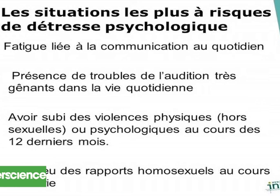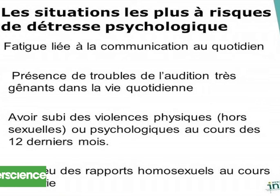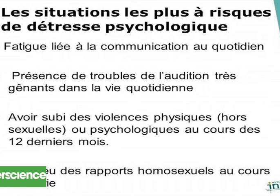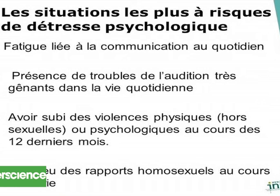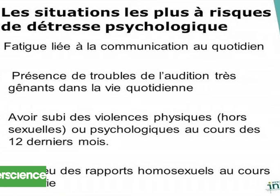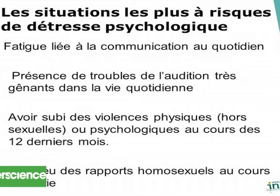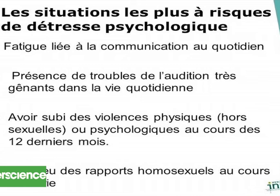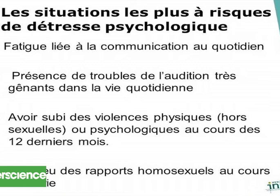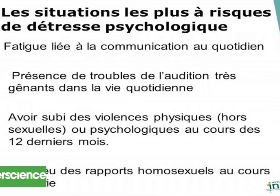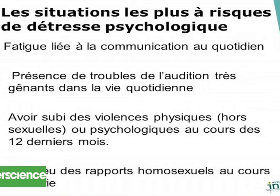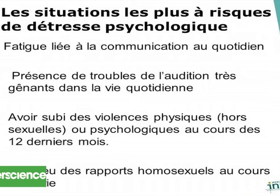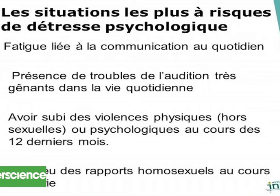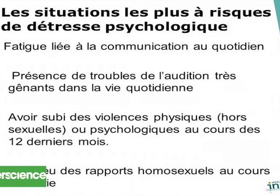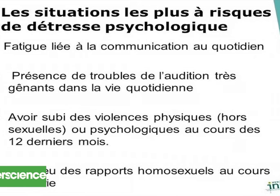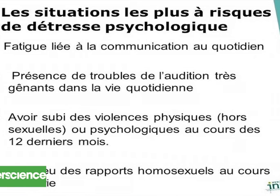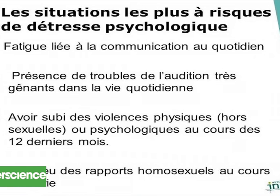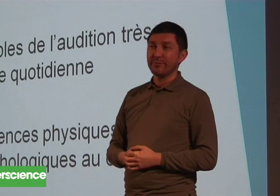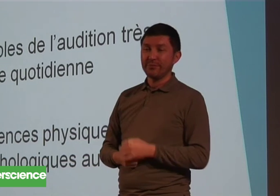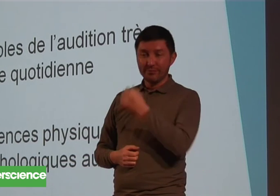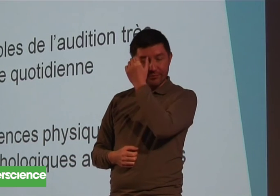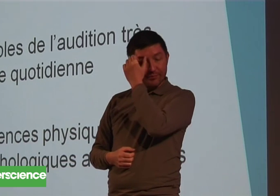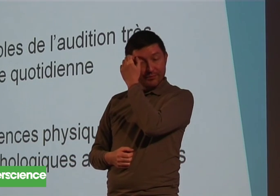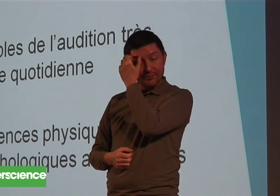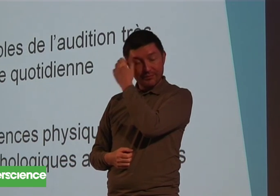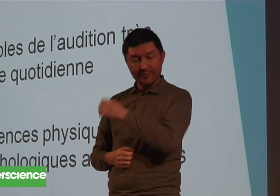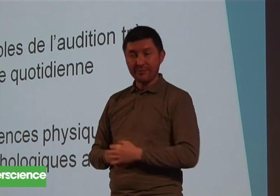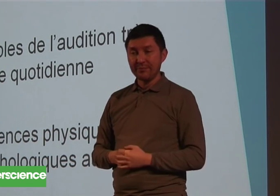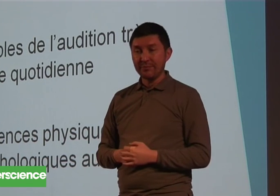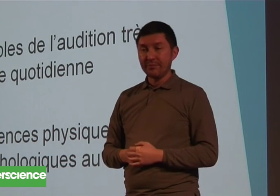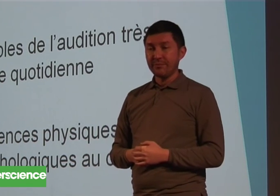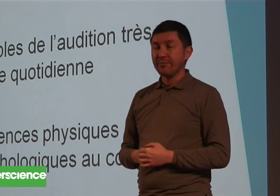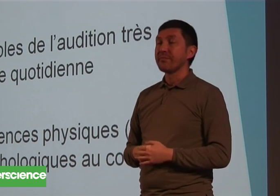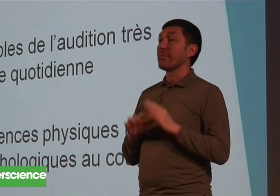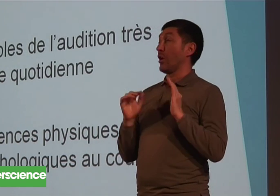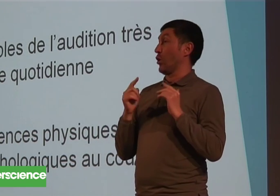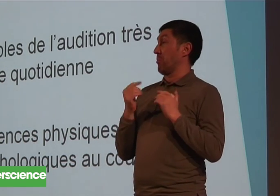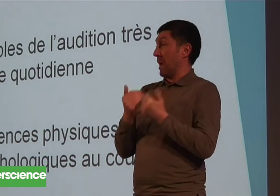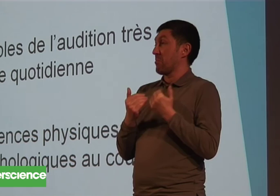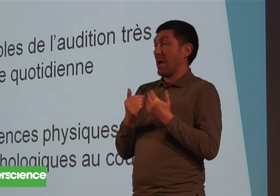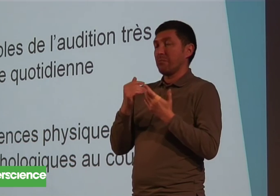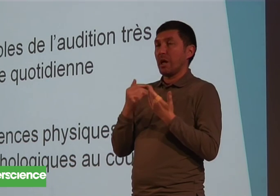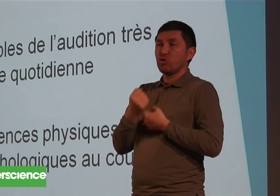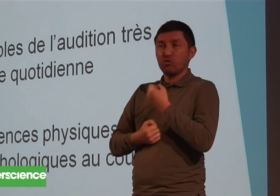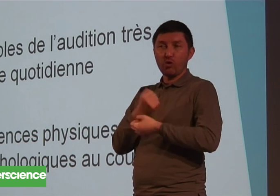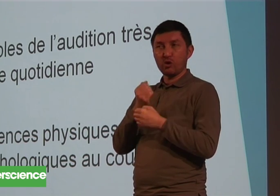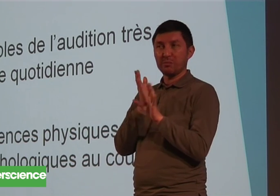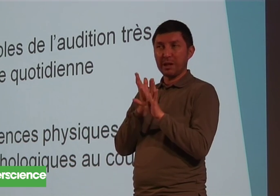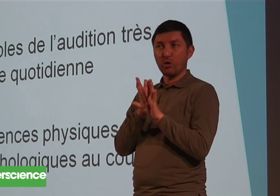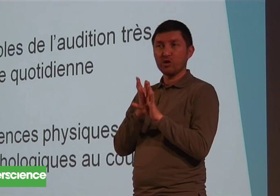Alors, toujours concernant la détresse psychologique, mais c'est aussi le cas pour ce qui est des pensées